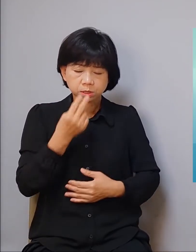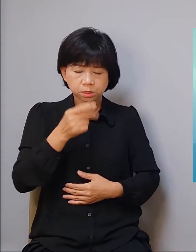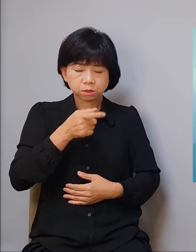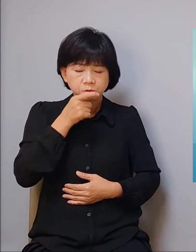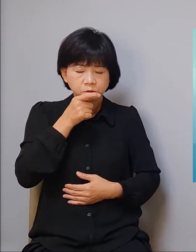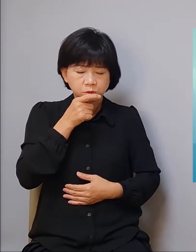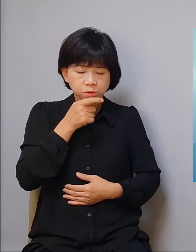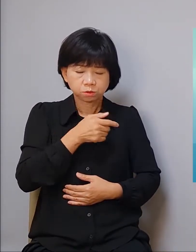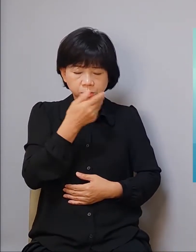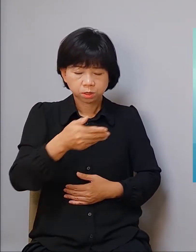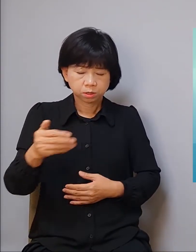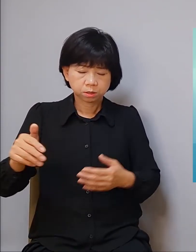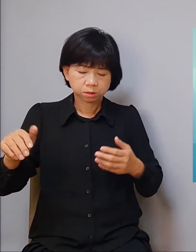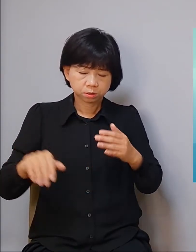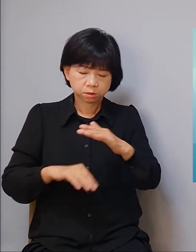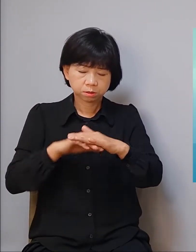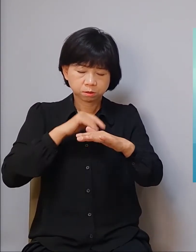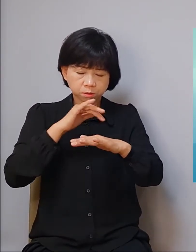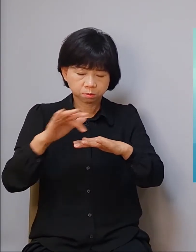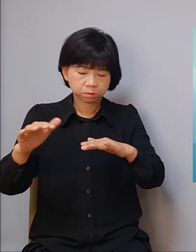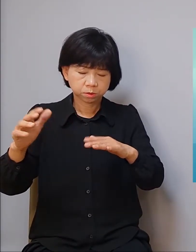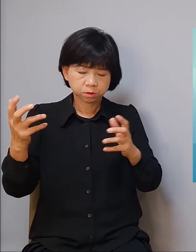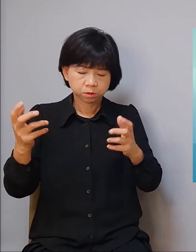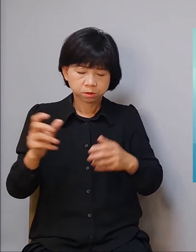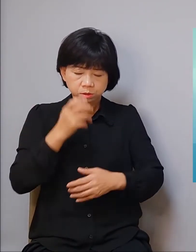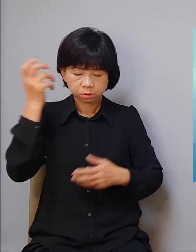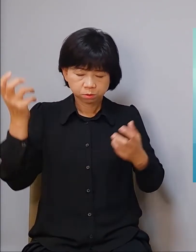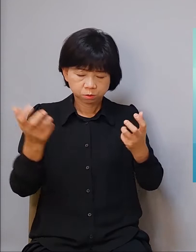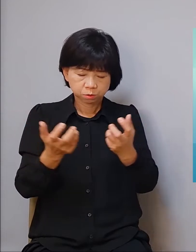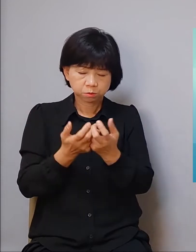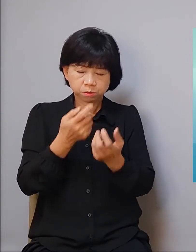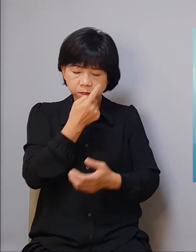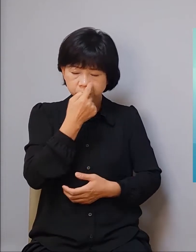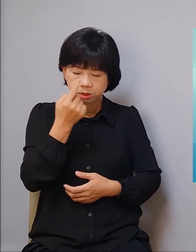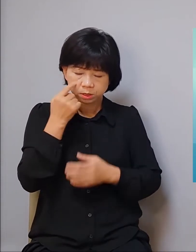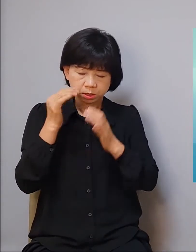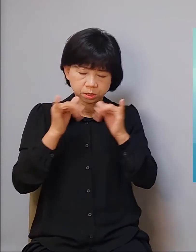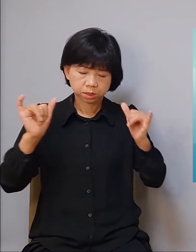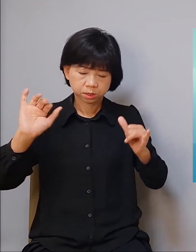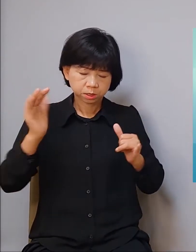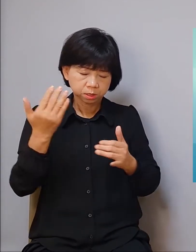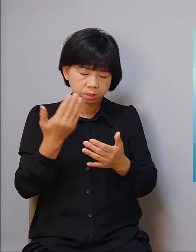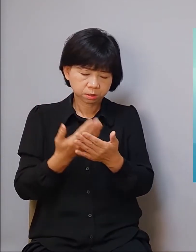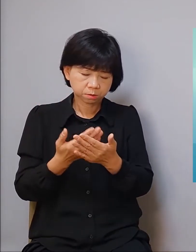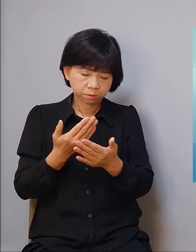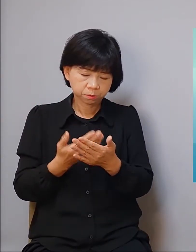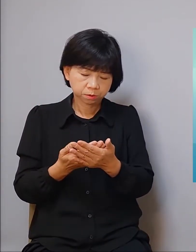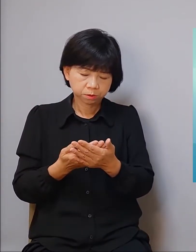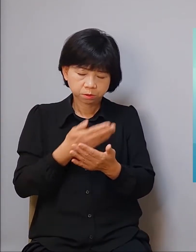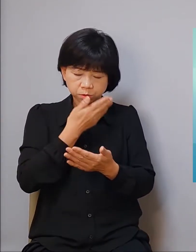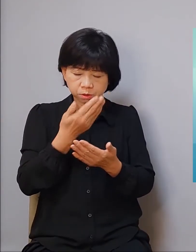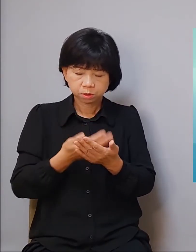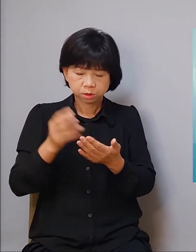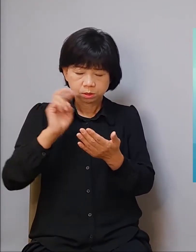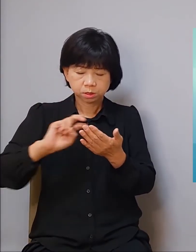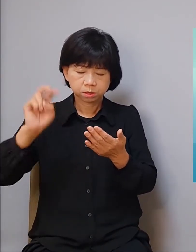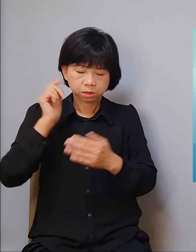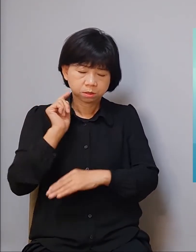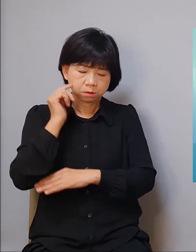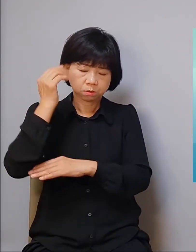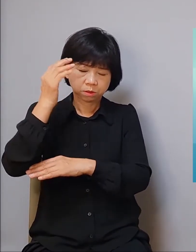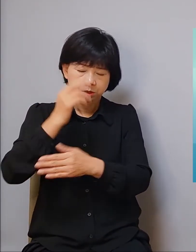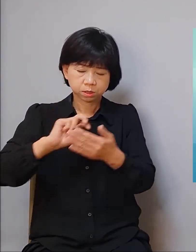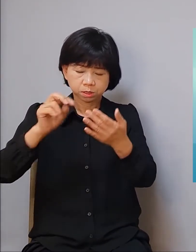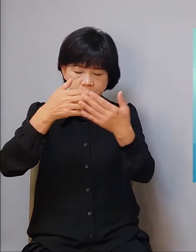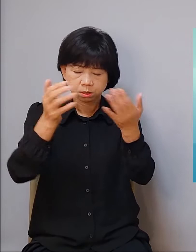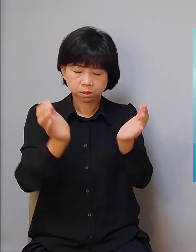흘러 넘치는 성령 충만한 시간 되어 증인으로 살아가게 하옵소서. 귀한 찬양으로 영광 돌리는